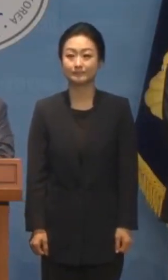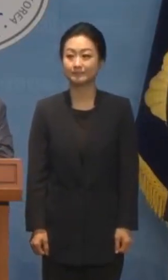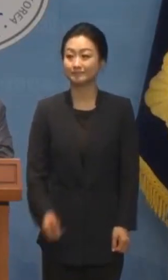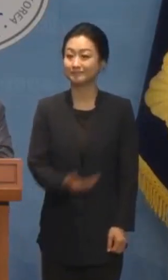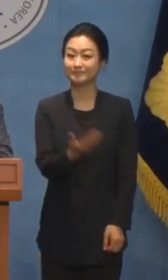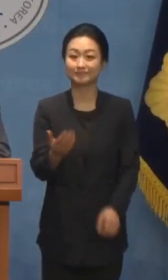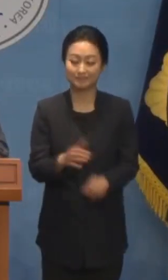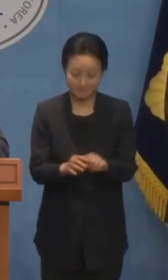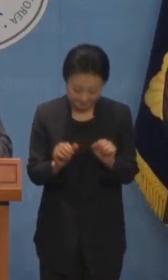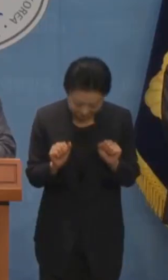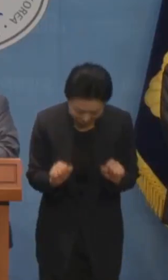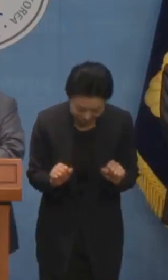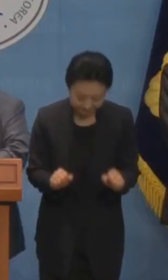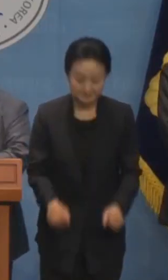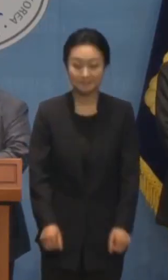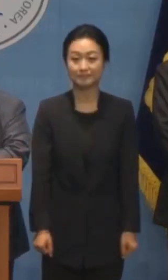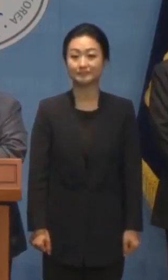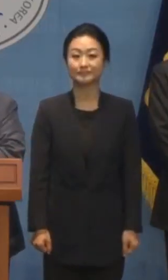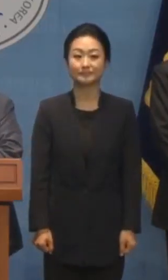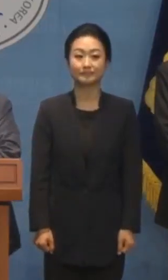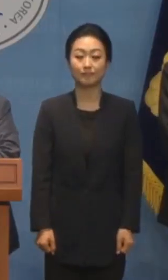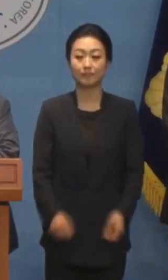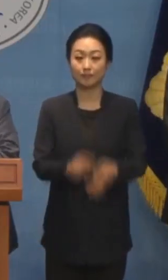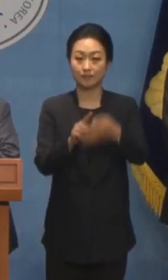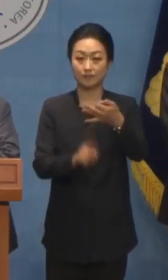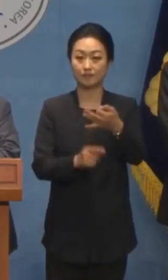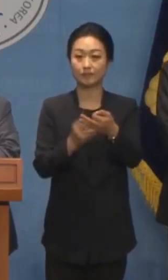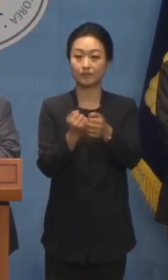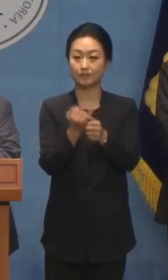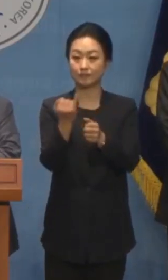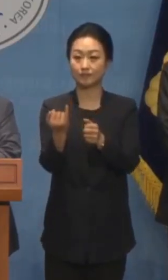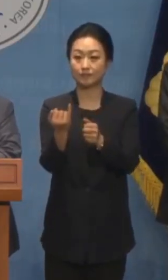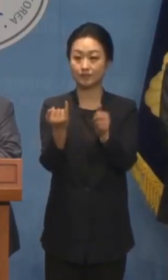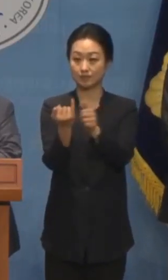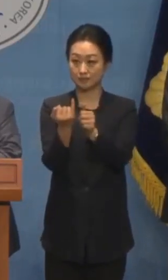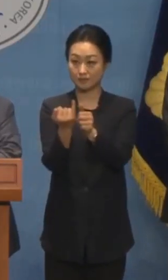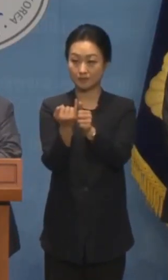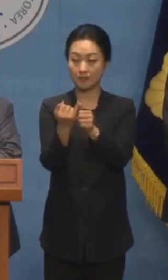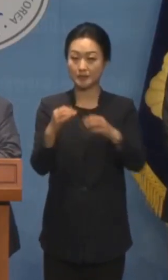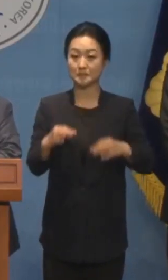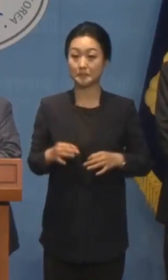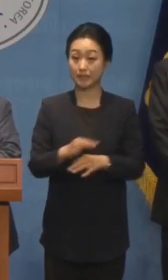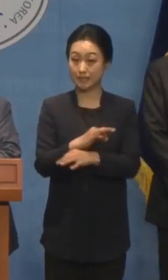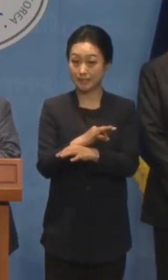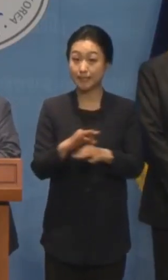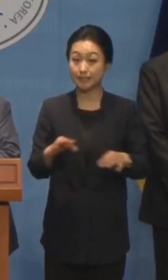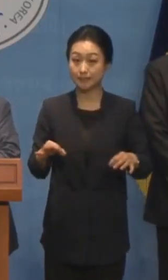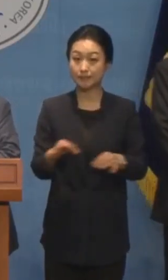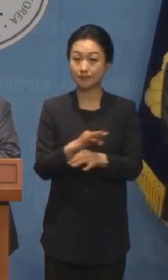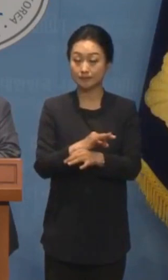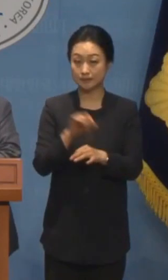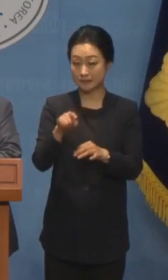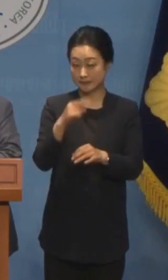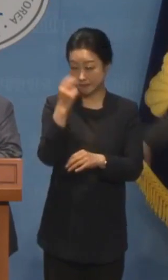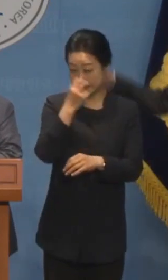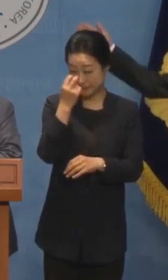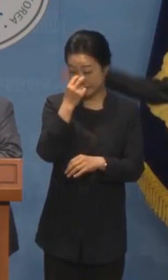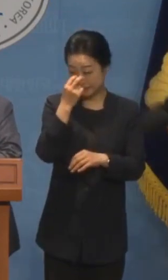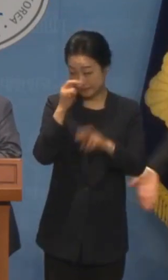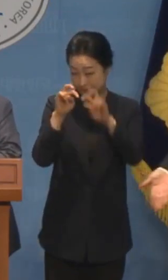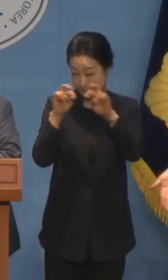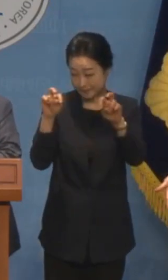기자님들 안녕하십니까? 김건희 윤석열 일가의 온갖 비리를 꾸준히